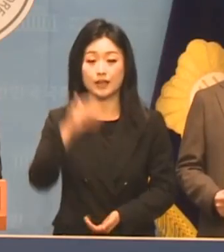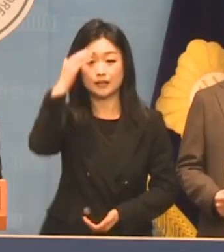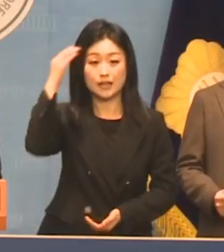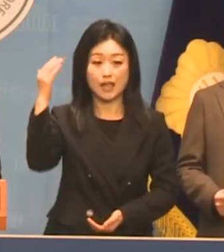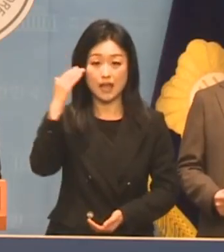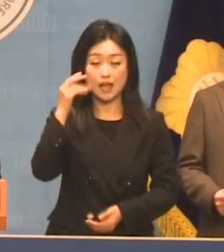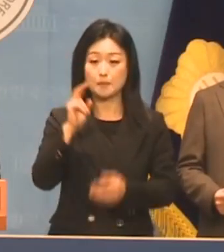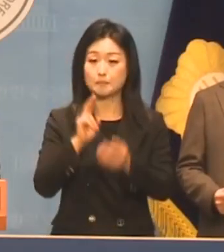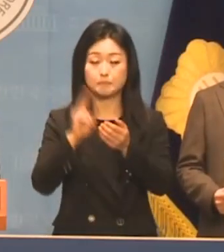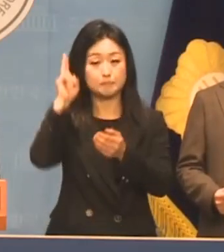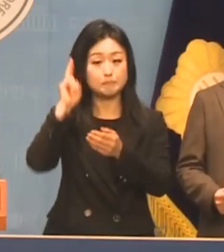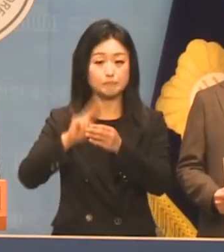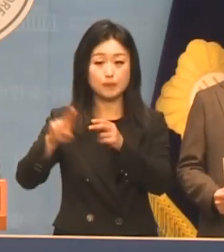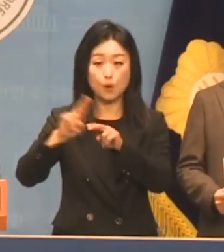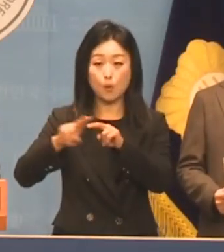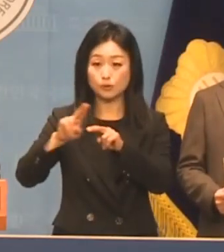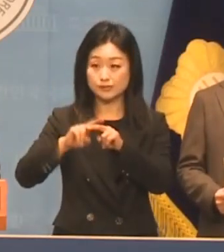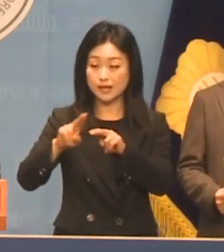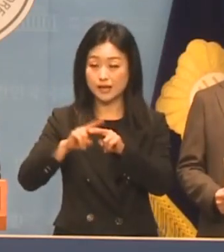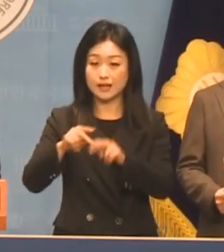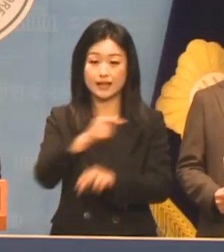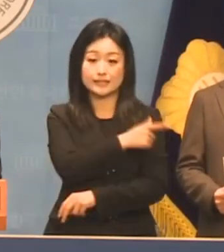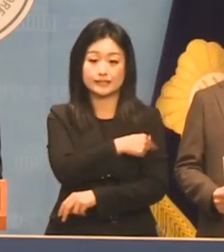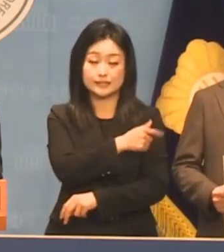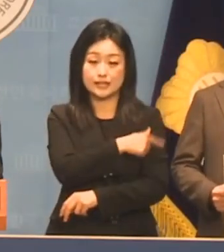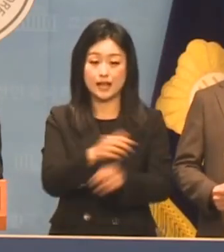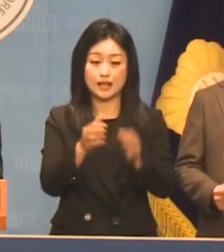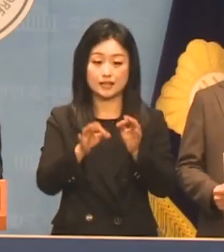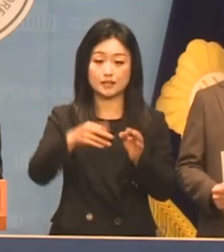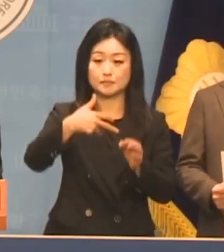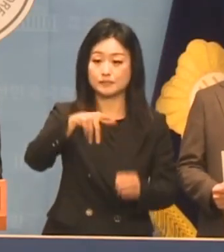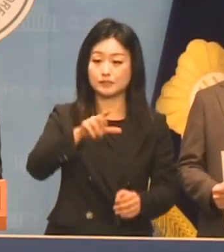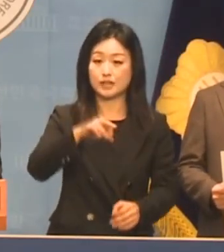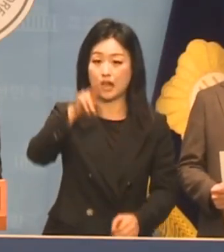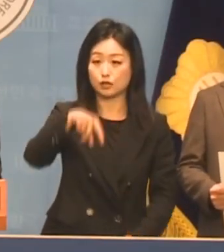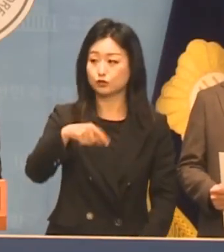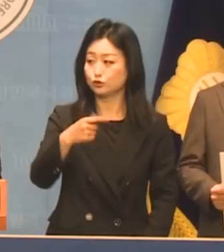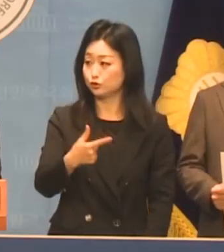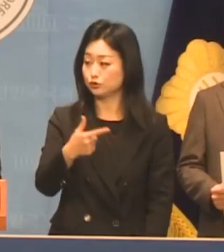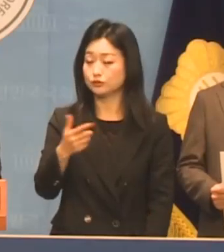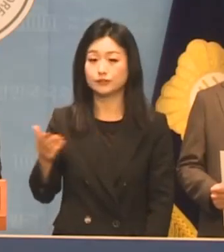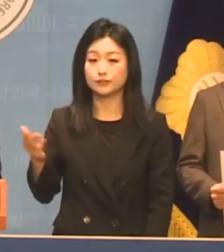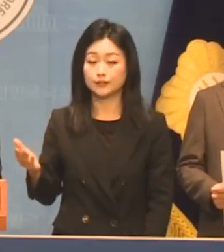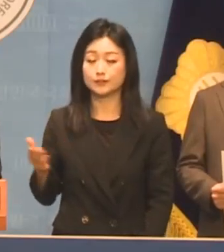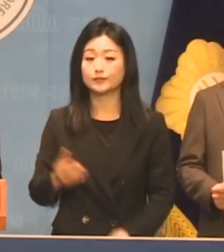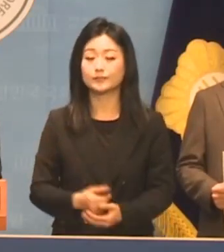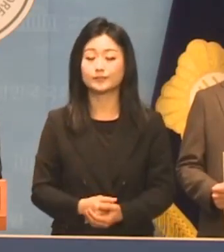대한미용사 중앙회 이사 김장순 이사님 오셨습니다.